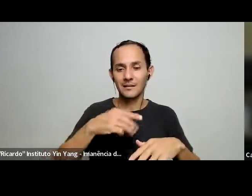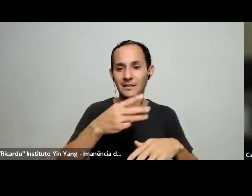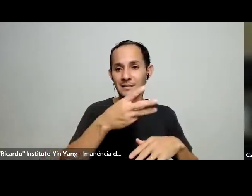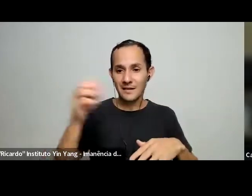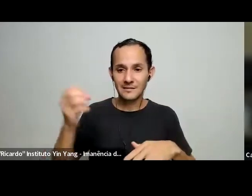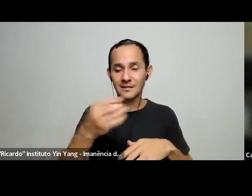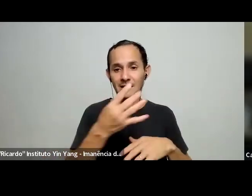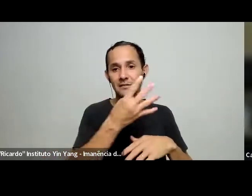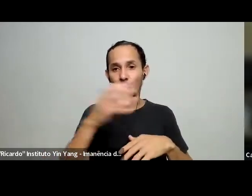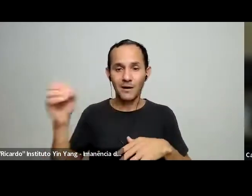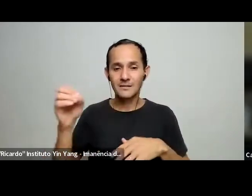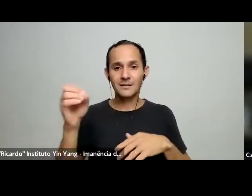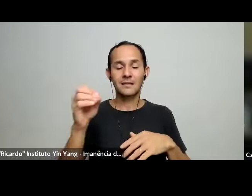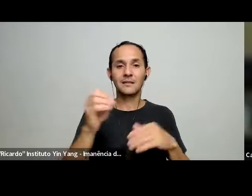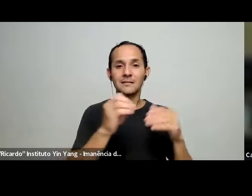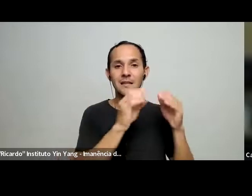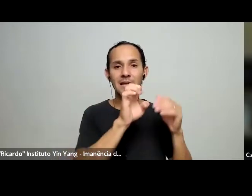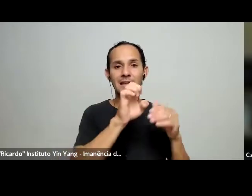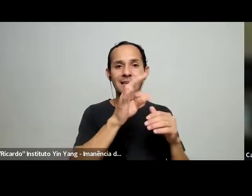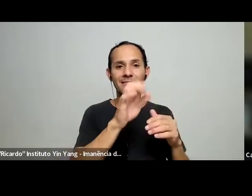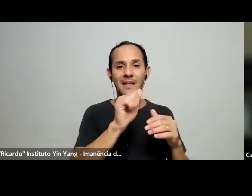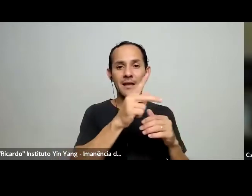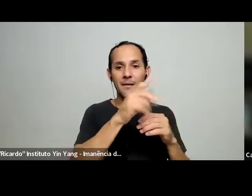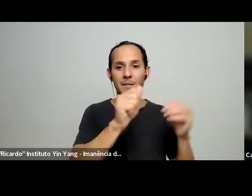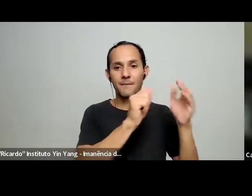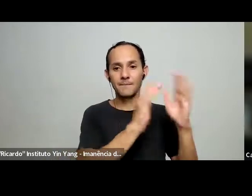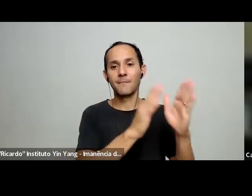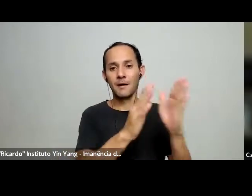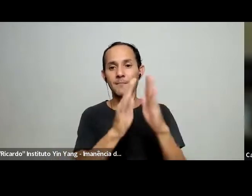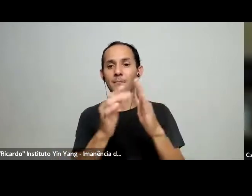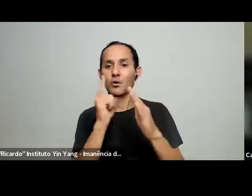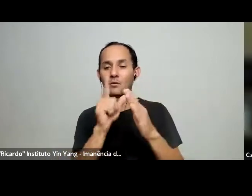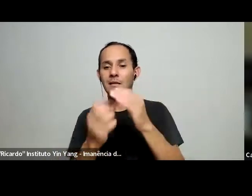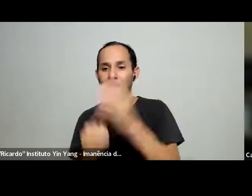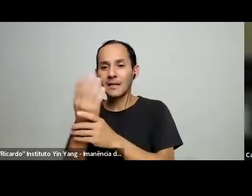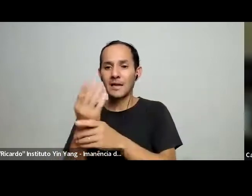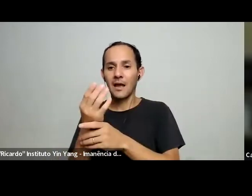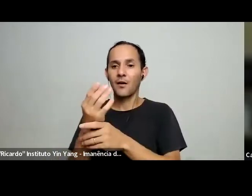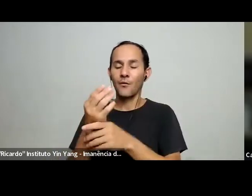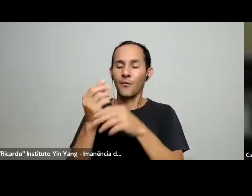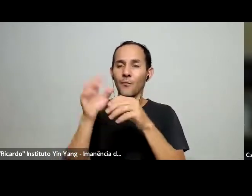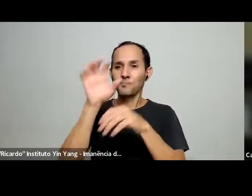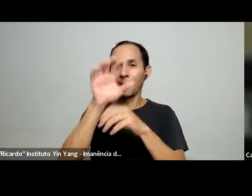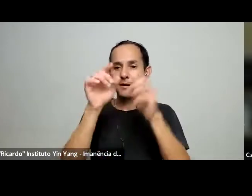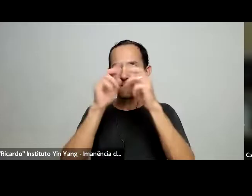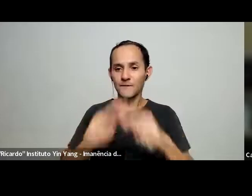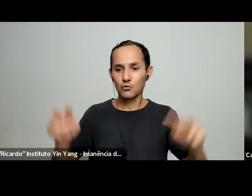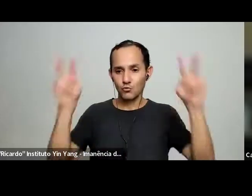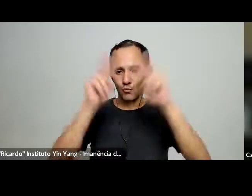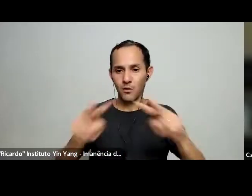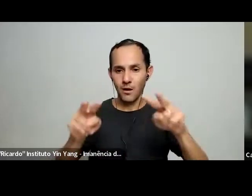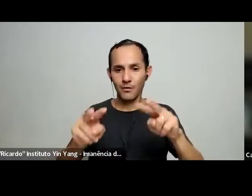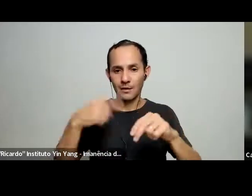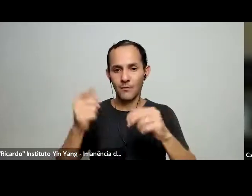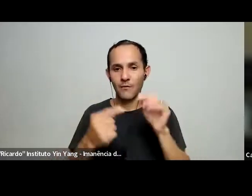400 etapas de transformação de dado aqui dentro da ferramenta para você conseguir gerar aquele mapinha visual. Eu vou mostrar para vocês no